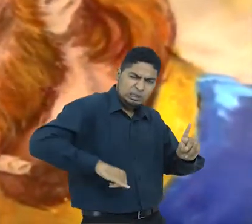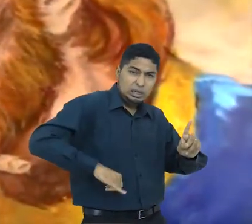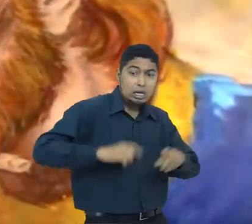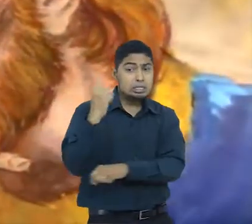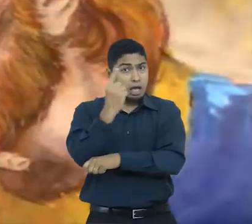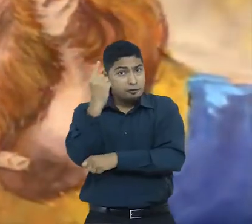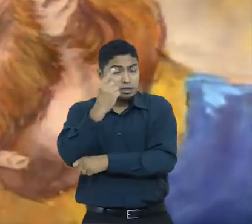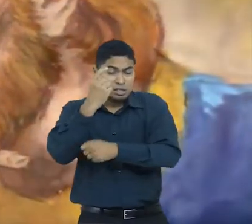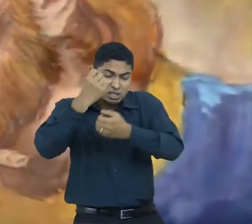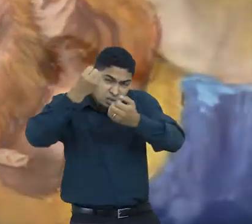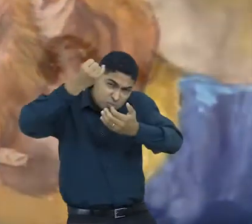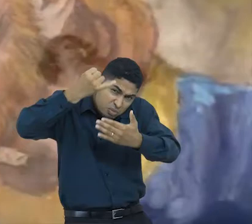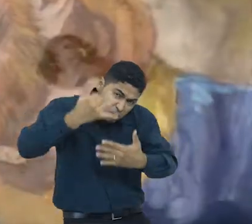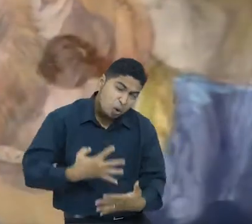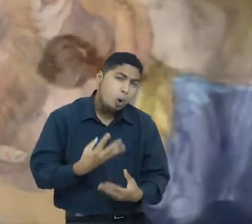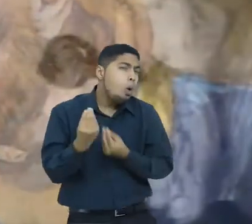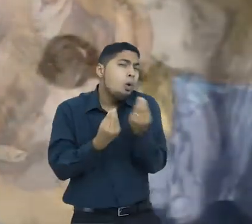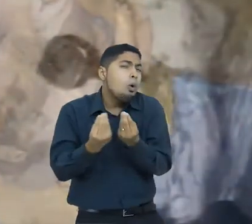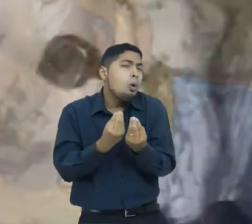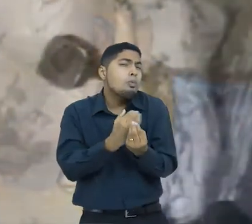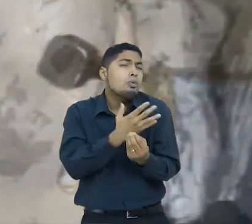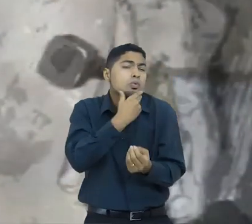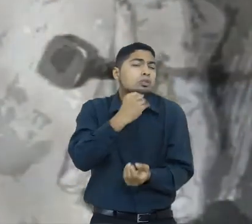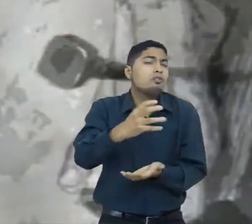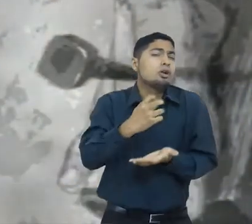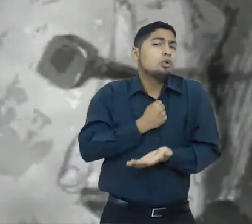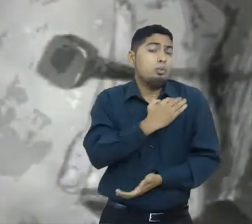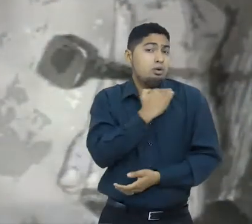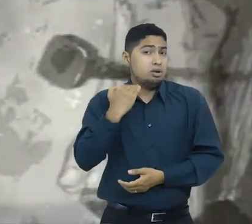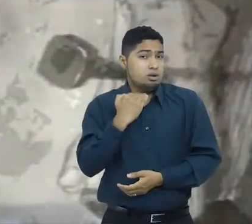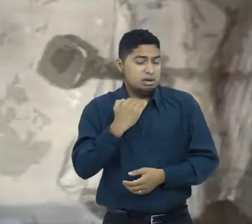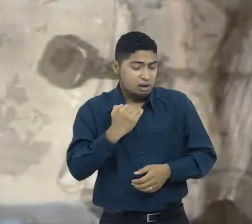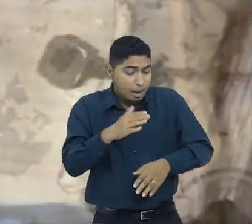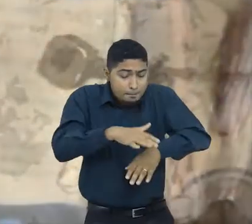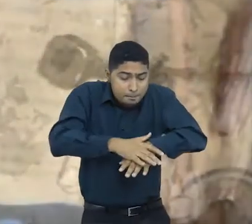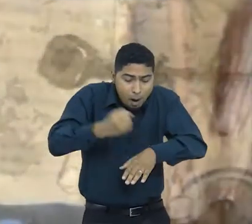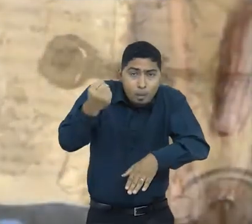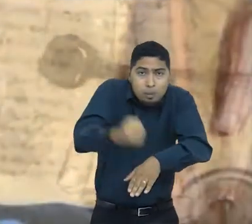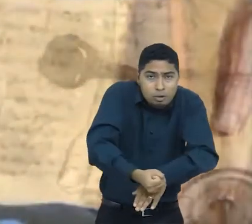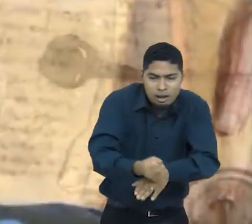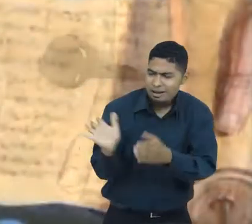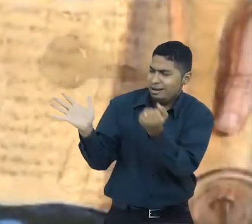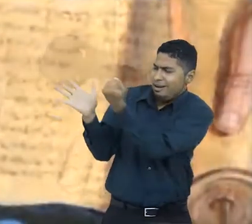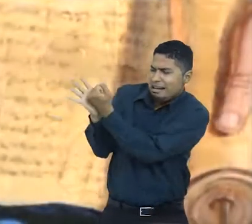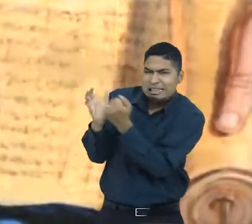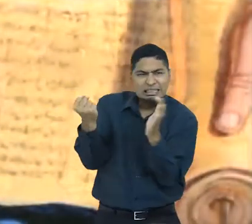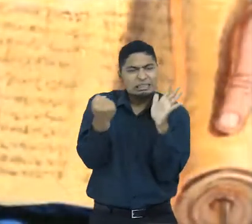morto. Disse que os pés e as mãos do Salvador seriam perfurados, mas que nenhum de seus ossos seria quebrado. E